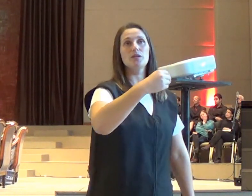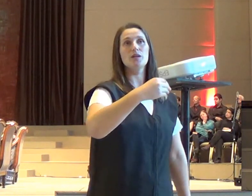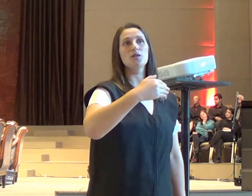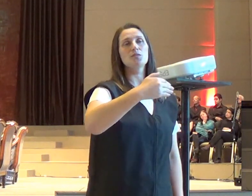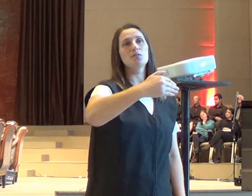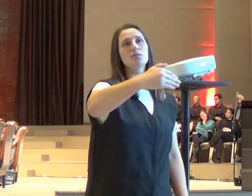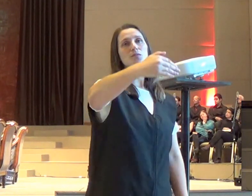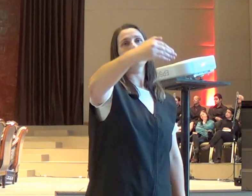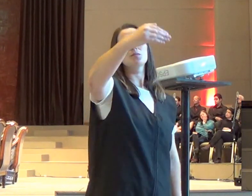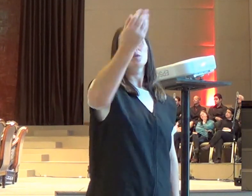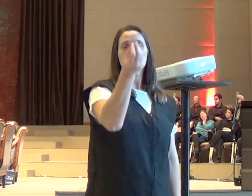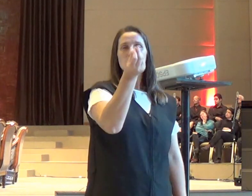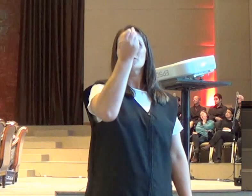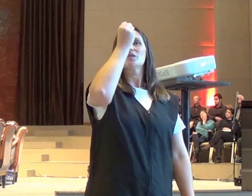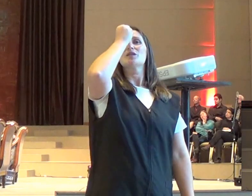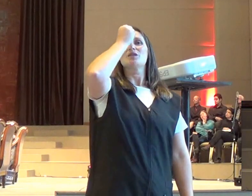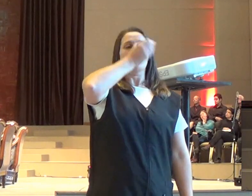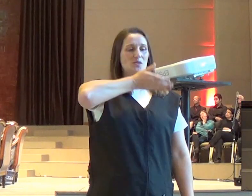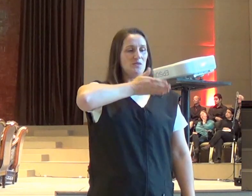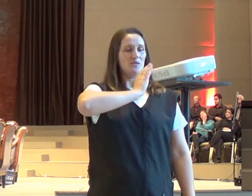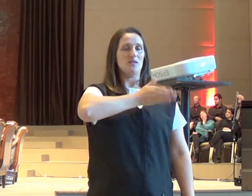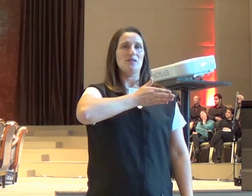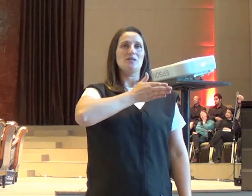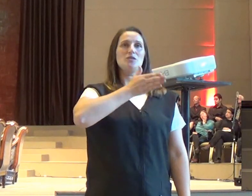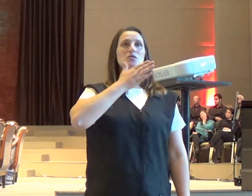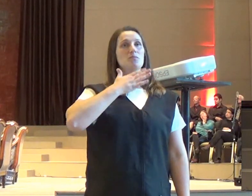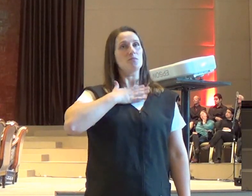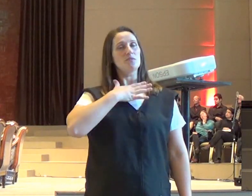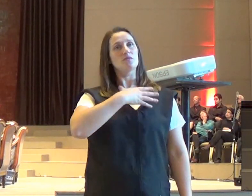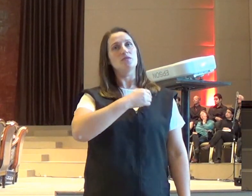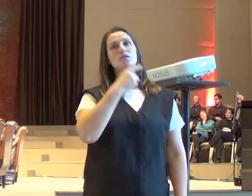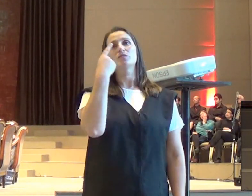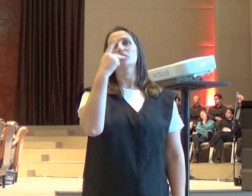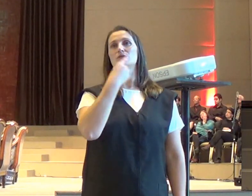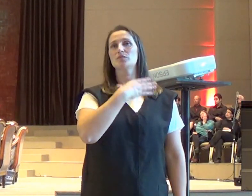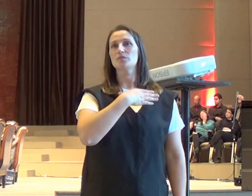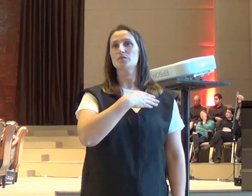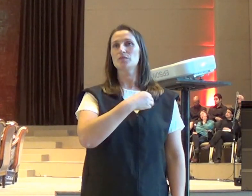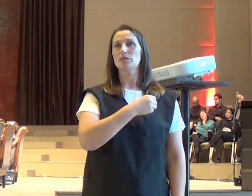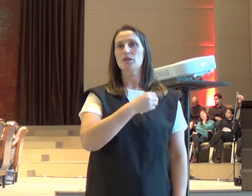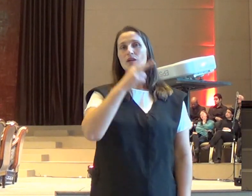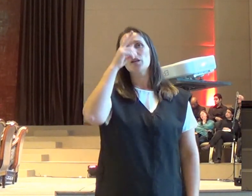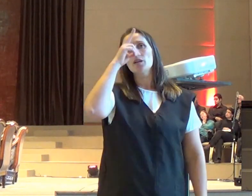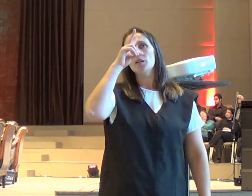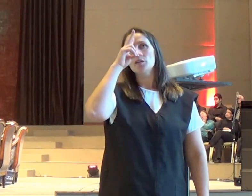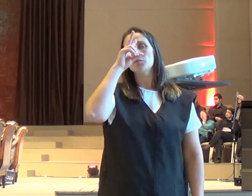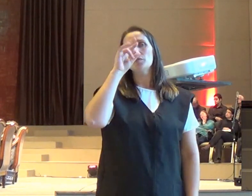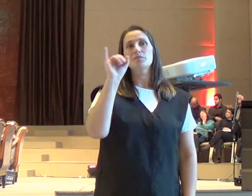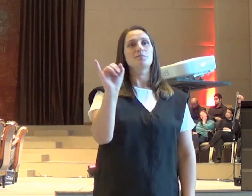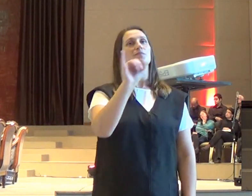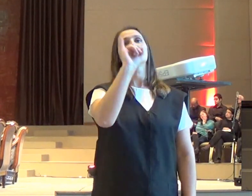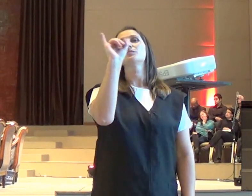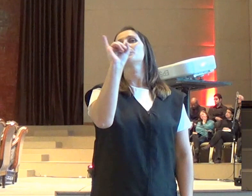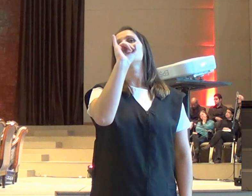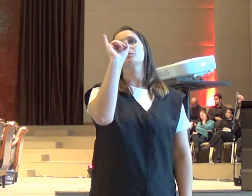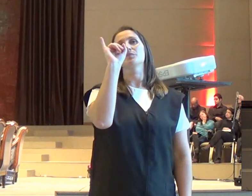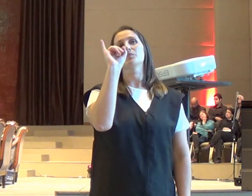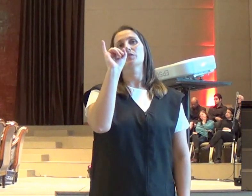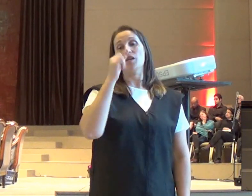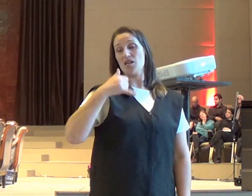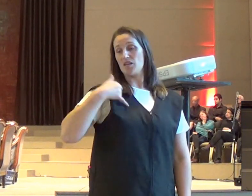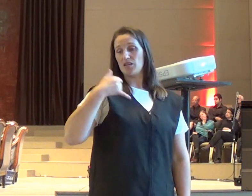vai ficar inculcado no coração dos nossos queridos e lembra não importa a idade